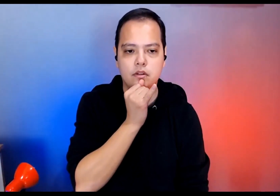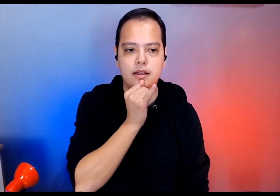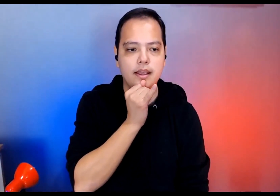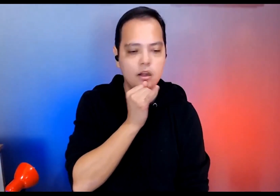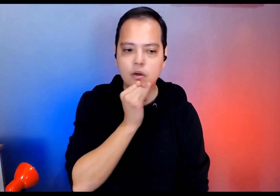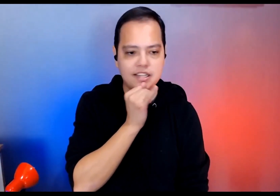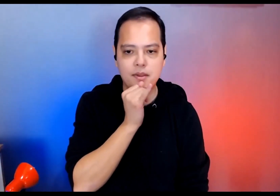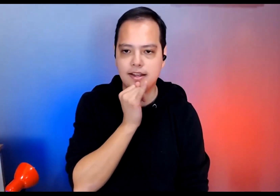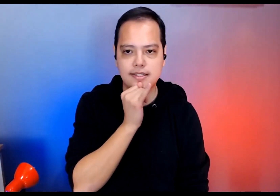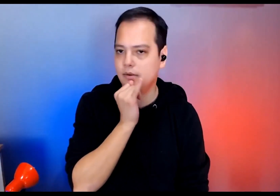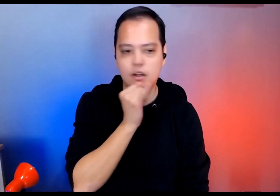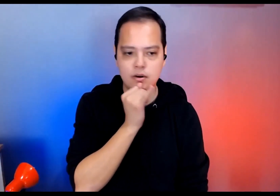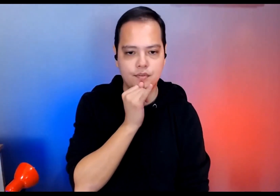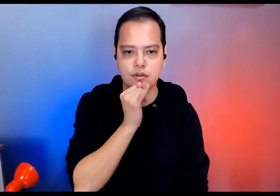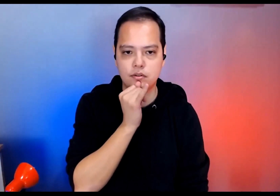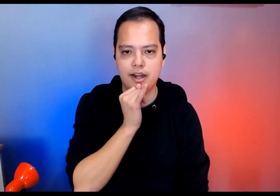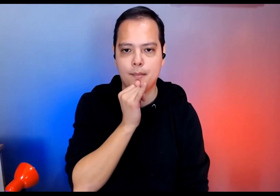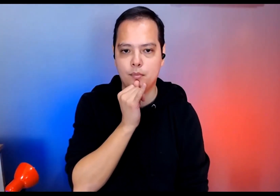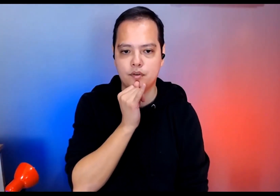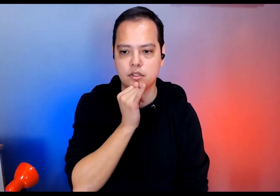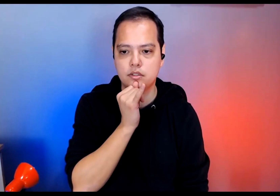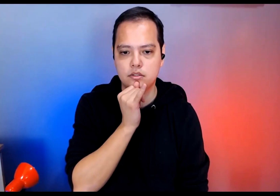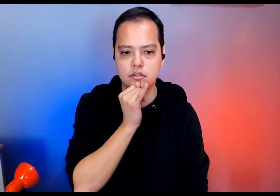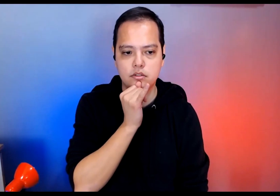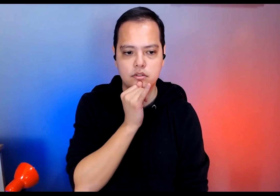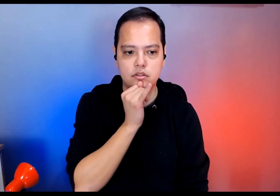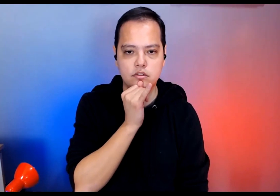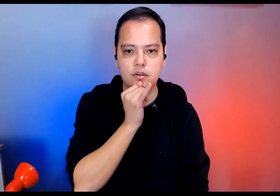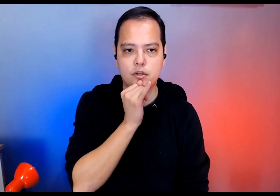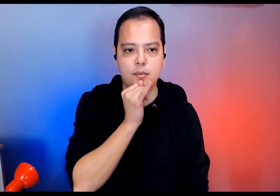Quem não sabe o que é esse sinal, quem nunca viu, ergue a mão, por favor. Só para eu ter uma noção.